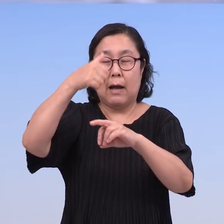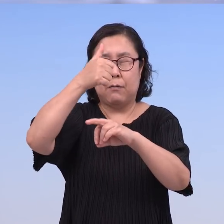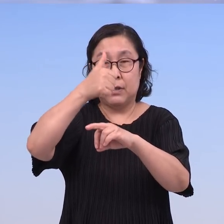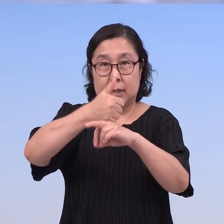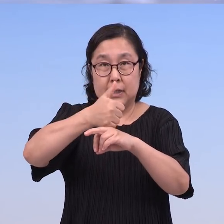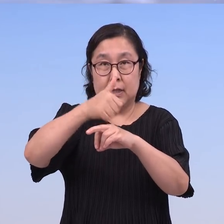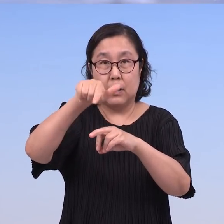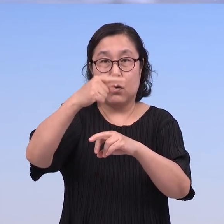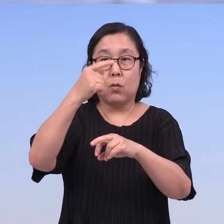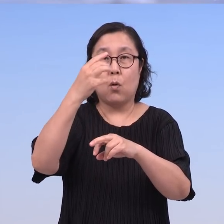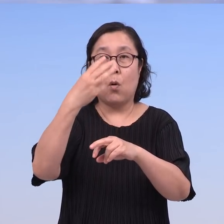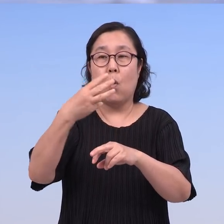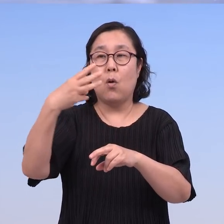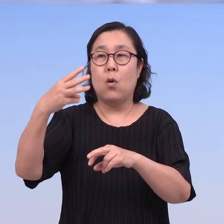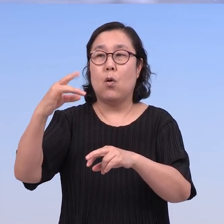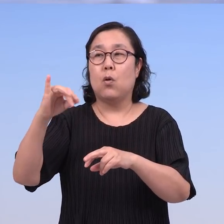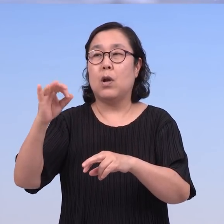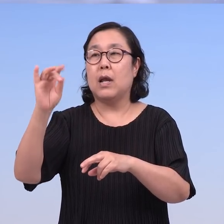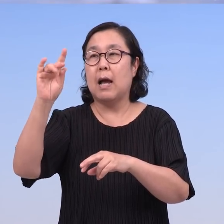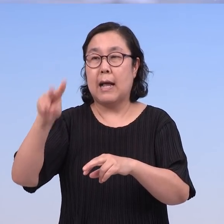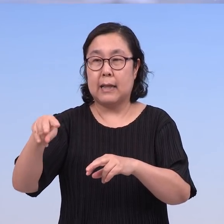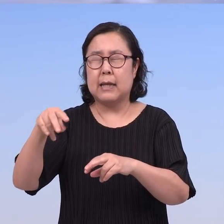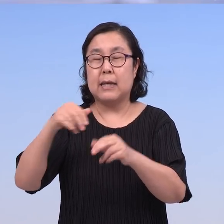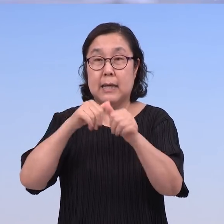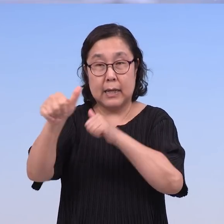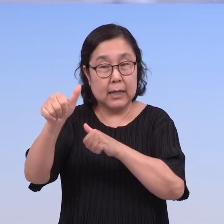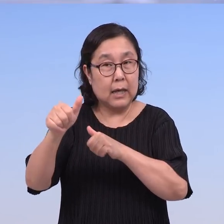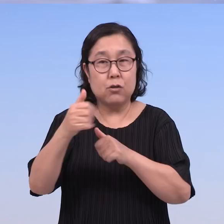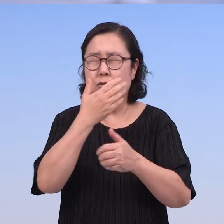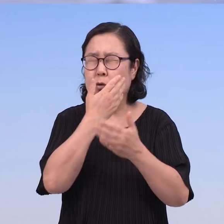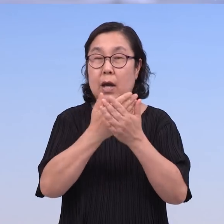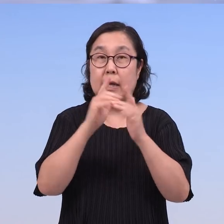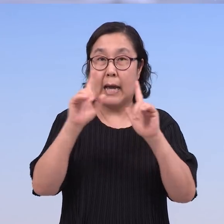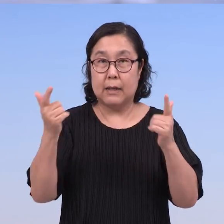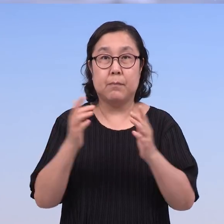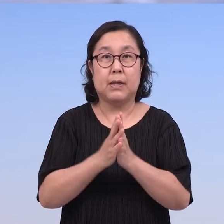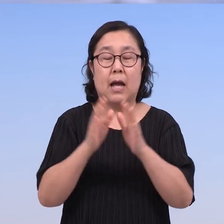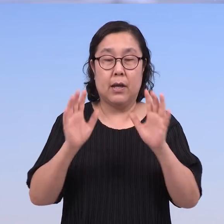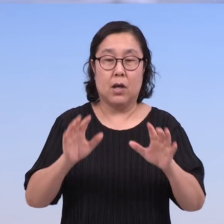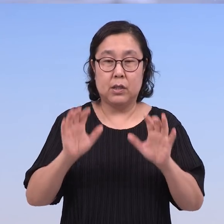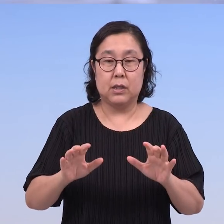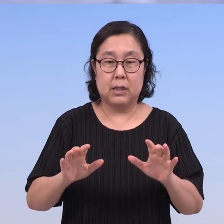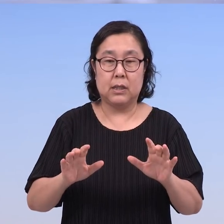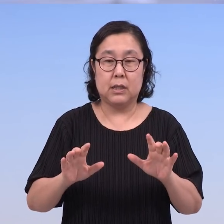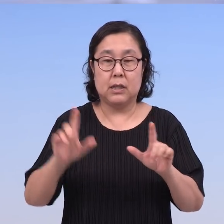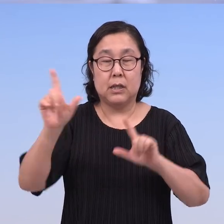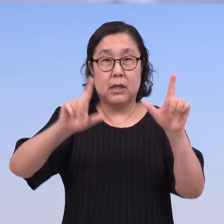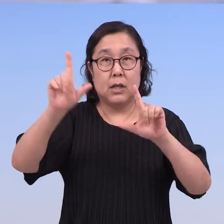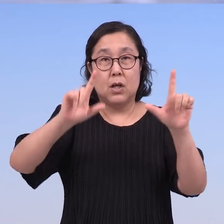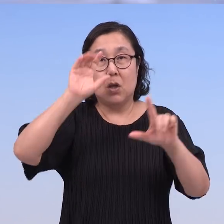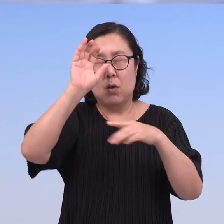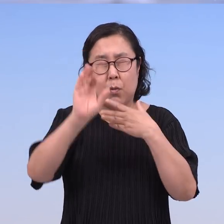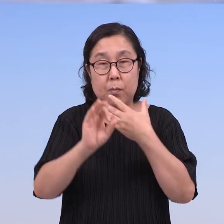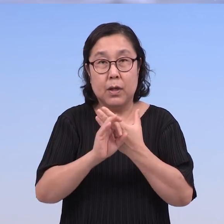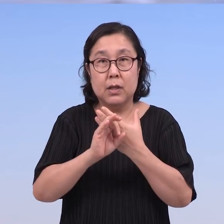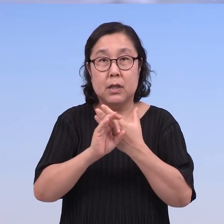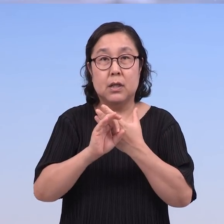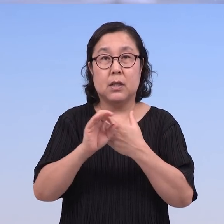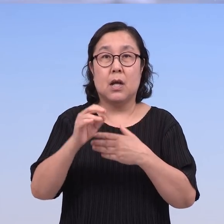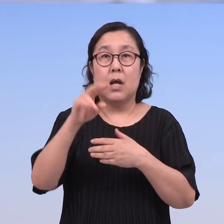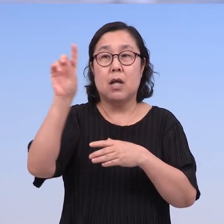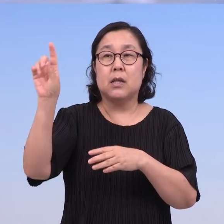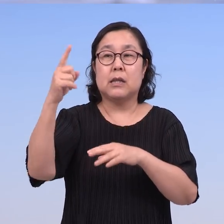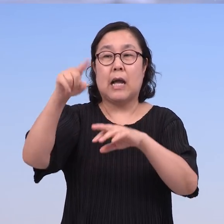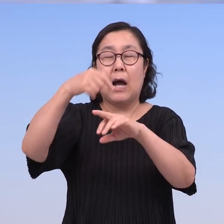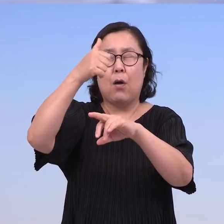다윗이 골리앗 이긴 게 그 본문에서 강조하는 포인트가 아니고, 그리고는 현실을 봐라. 다윗처럼